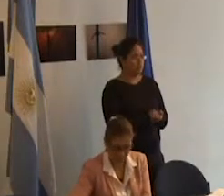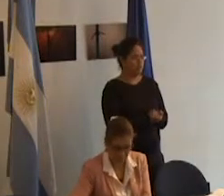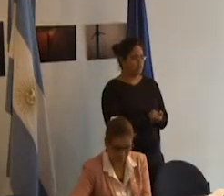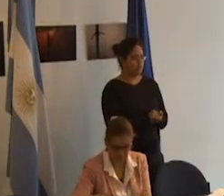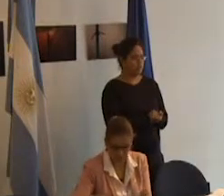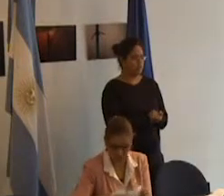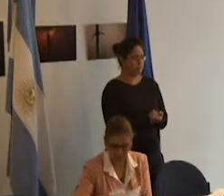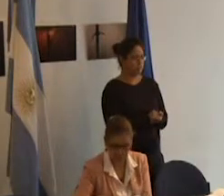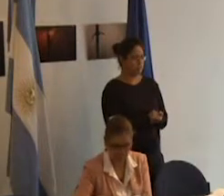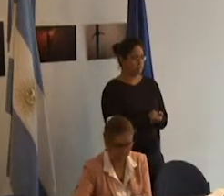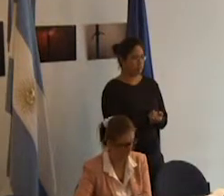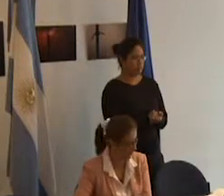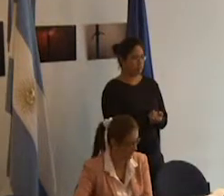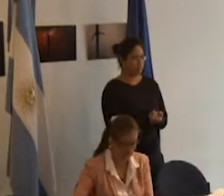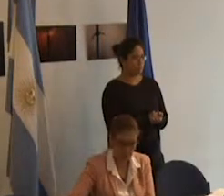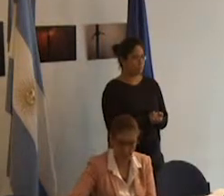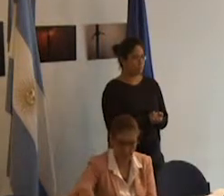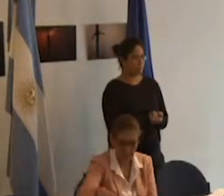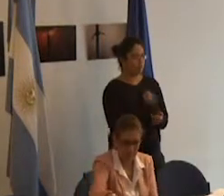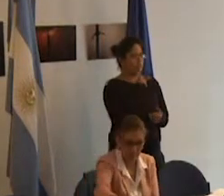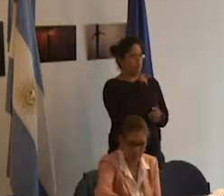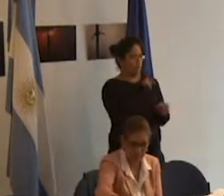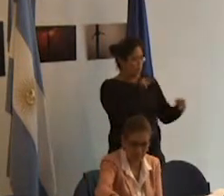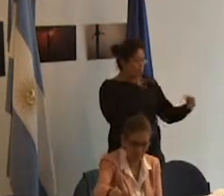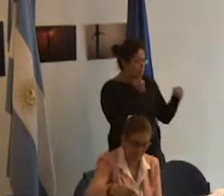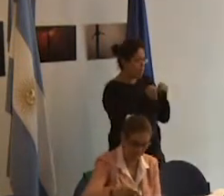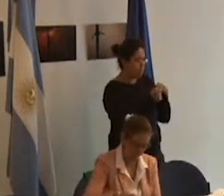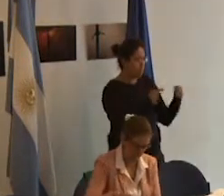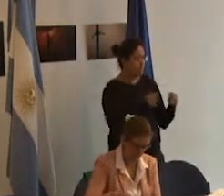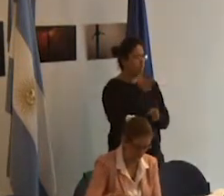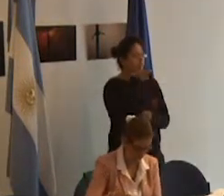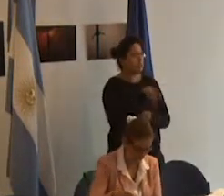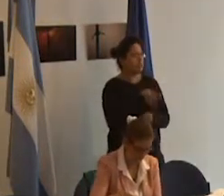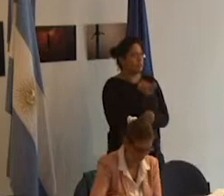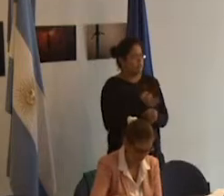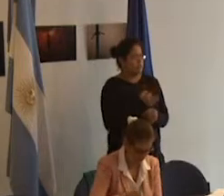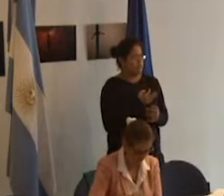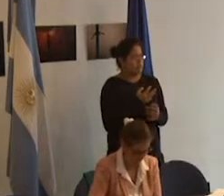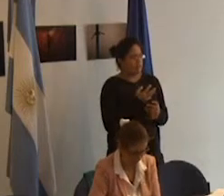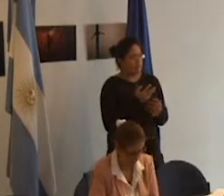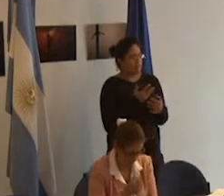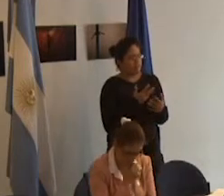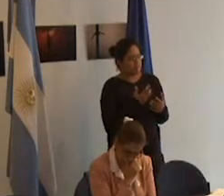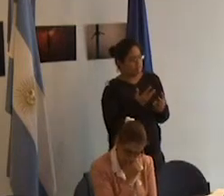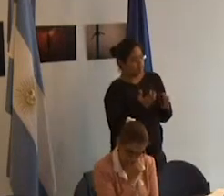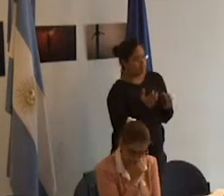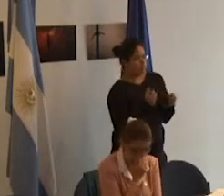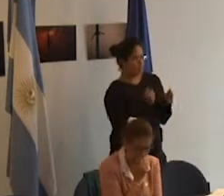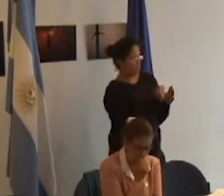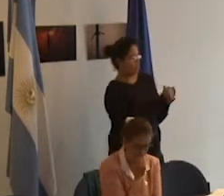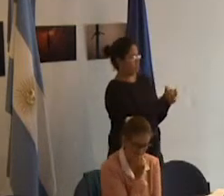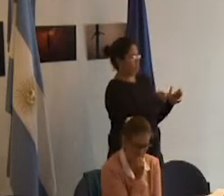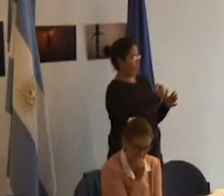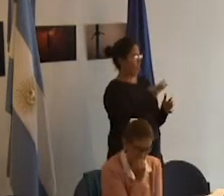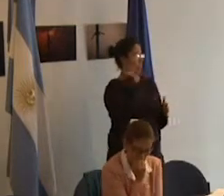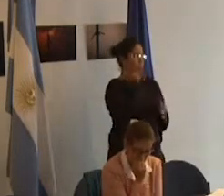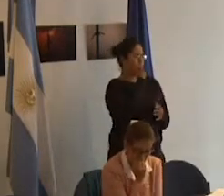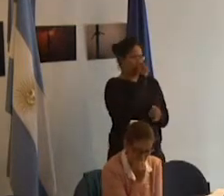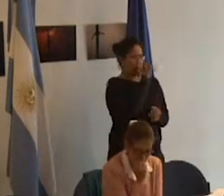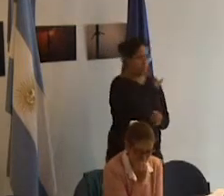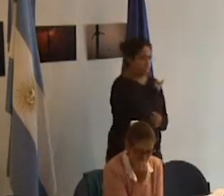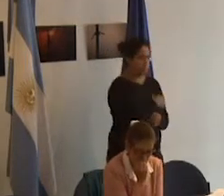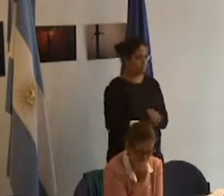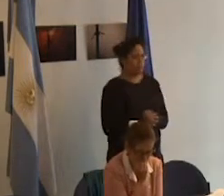muchas veces en este tipo de discusiones siempre se cae en la tentación de borrar lo anterior y de decir